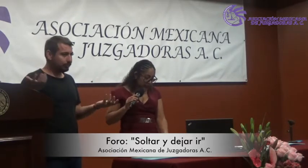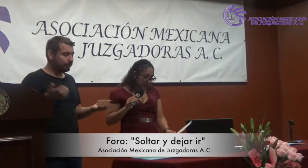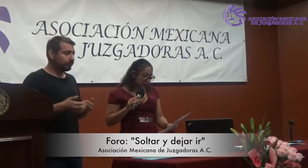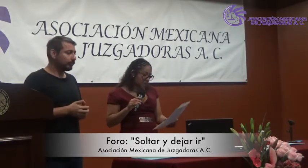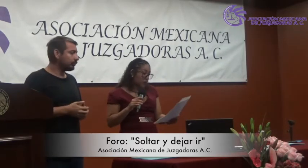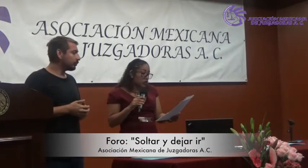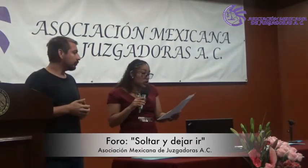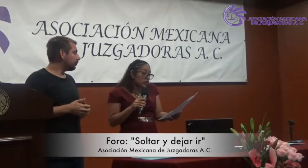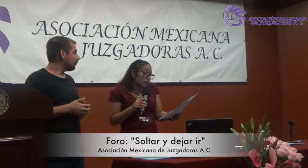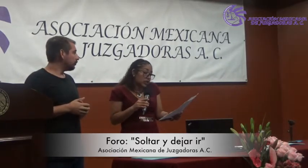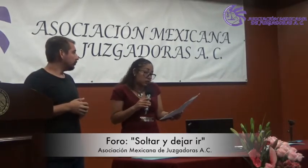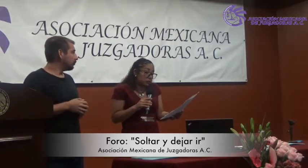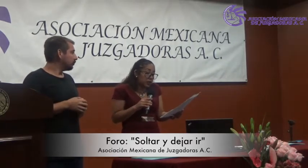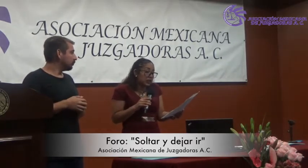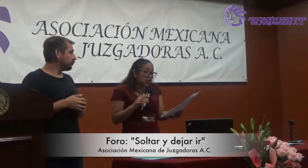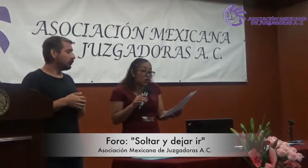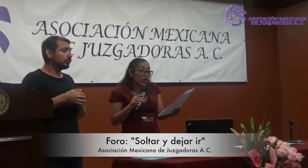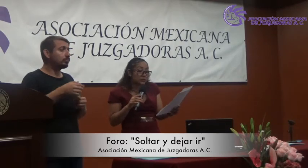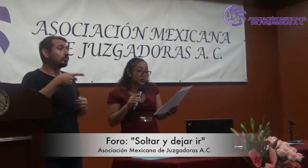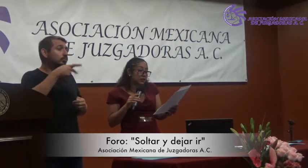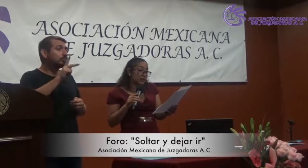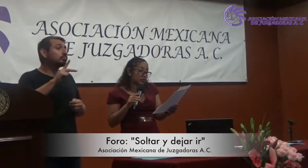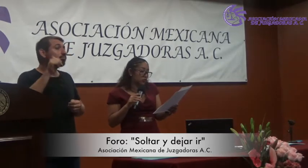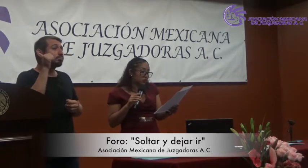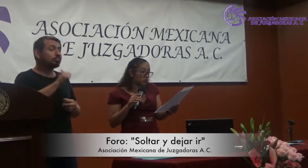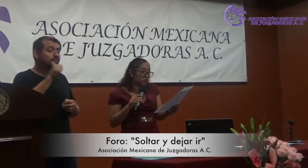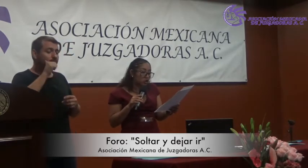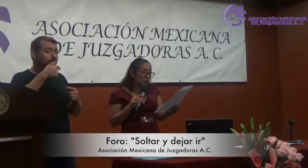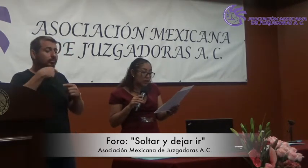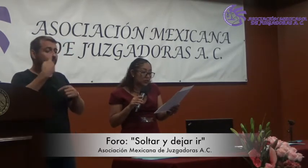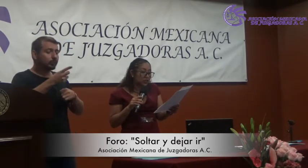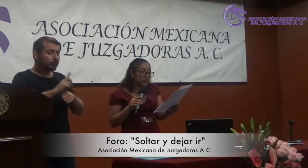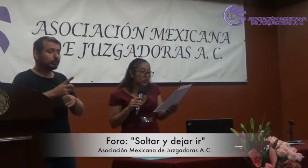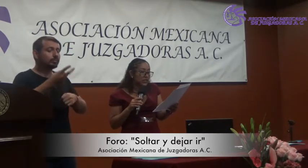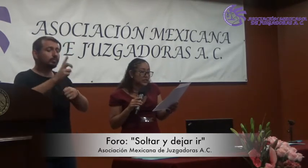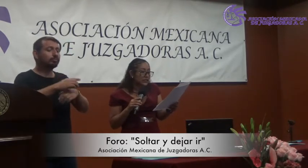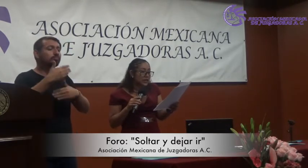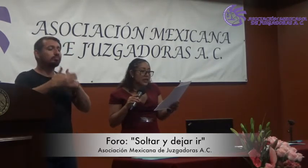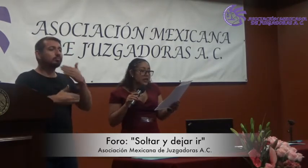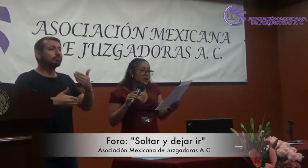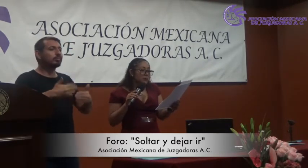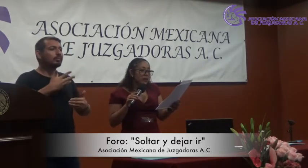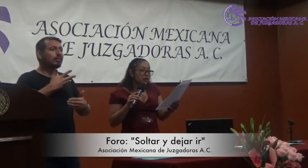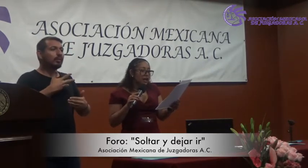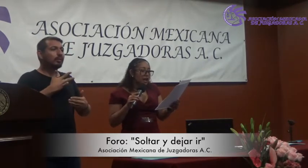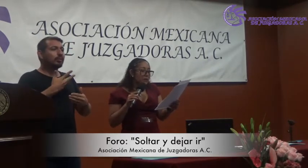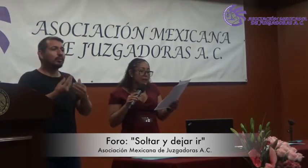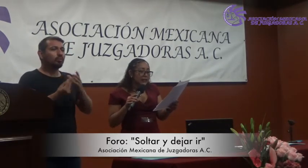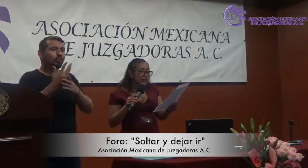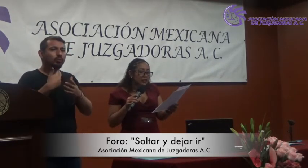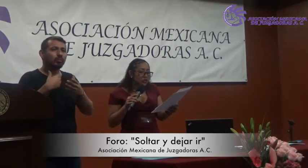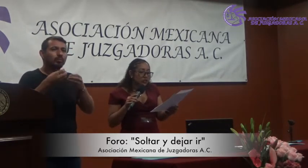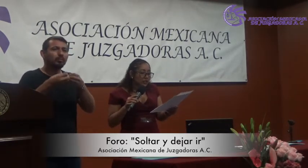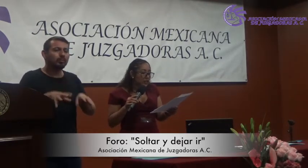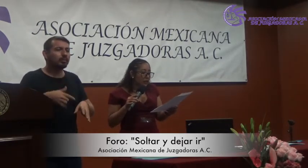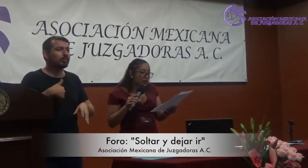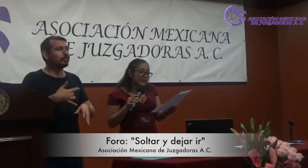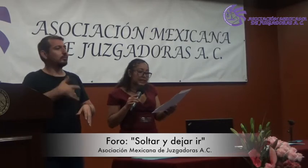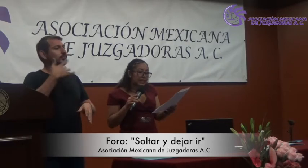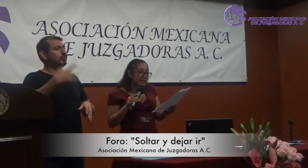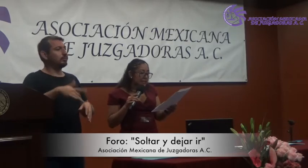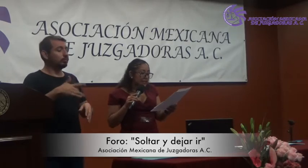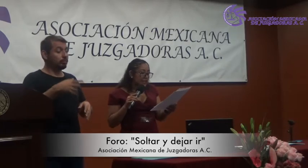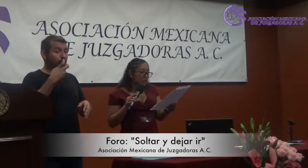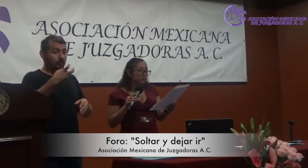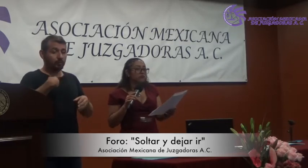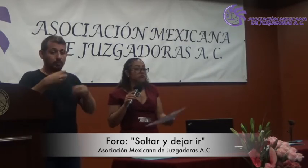Entonces, pero todo el tiempo estamos perdiendo, algunas pérdidas son mucho más dolorosas. Pero la pérdida es un reto para